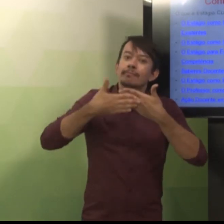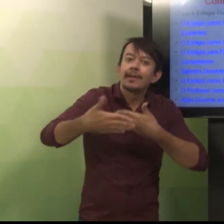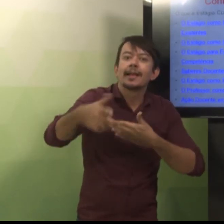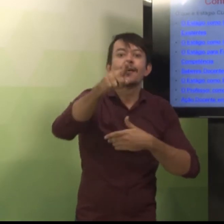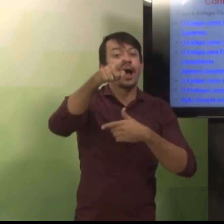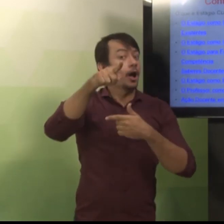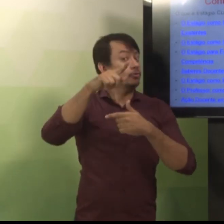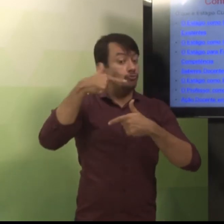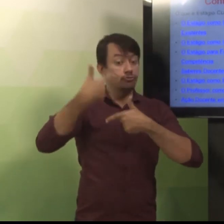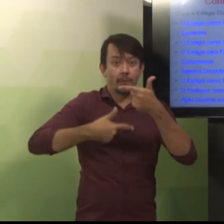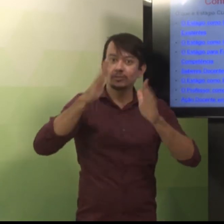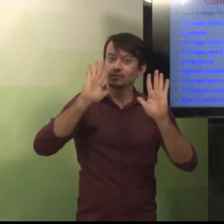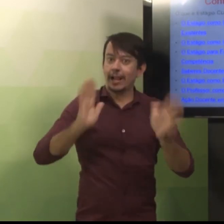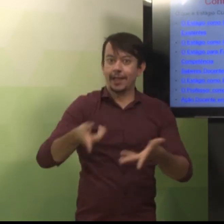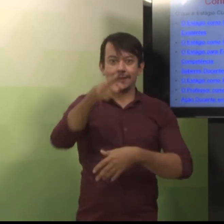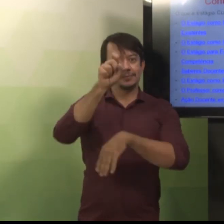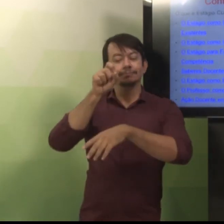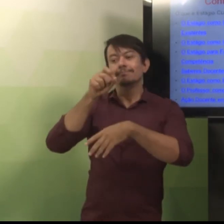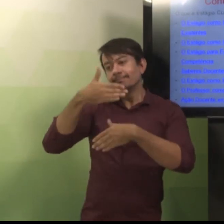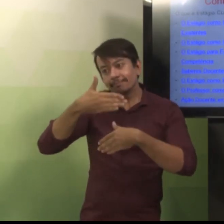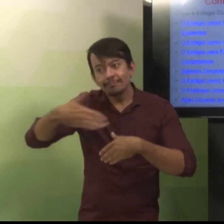De forma que vocês possam desenvolver um trabalho